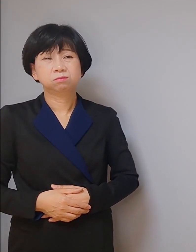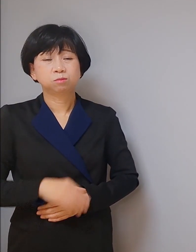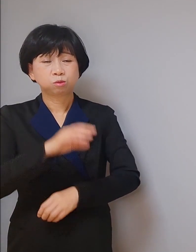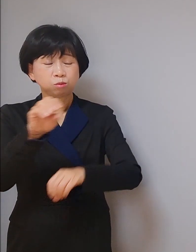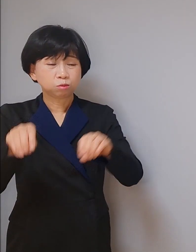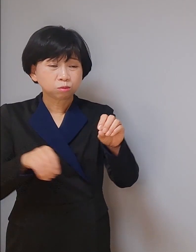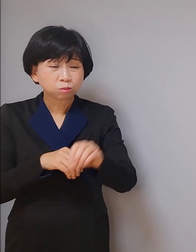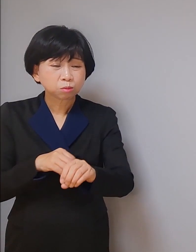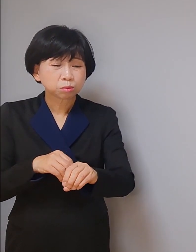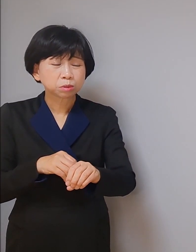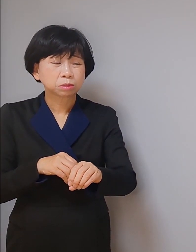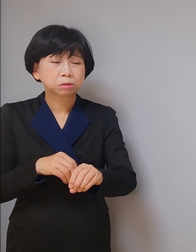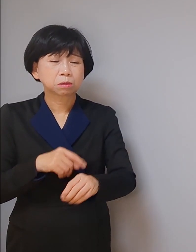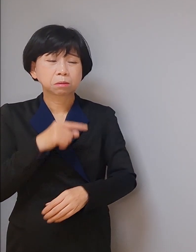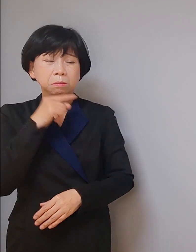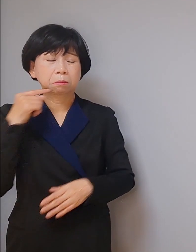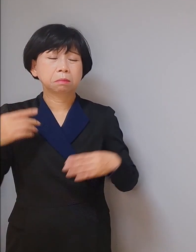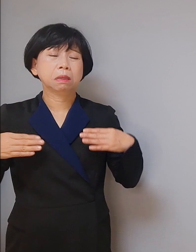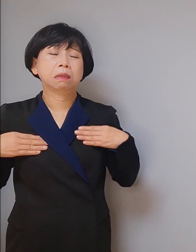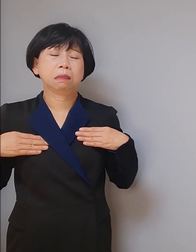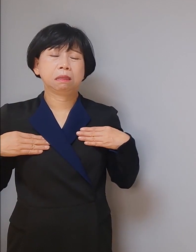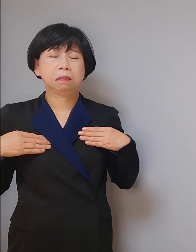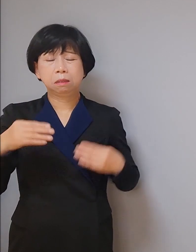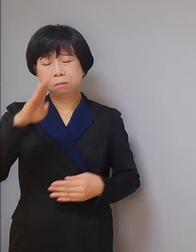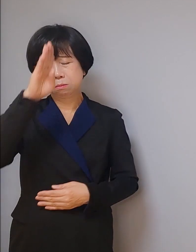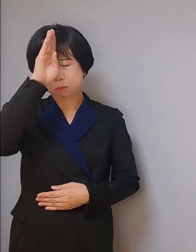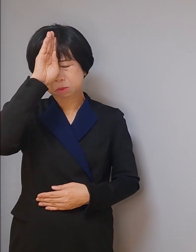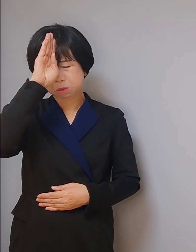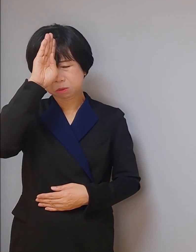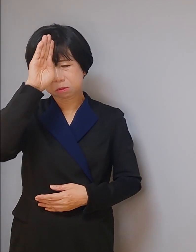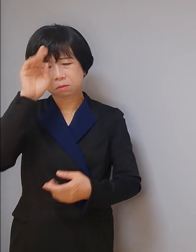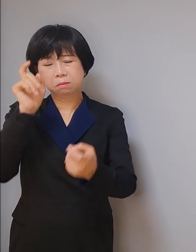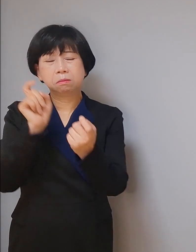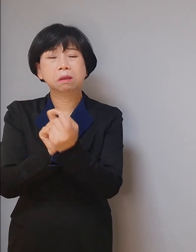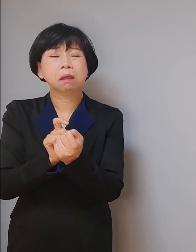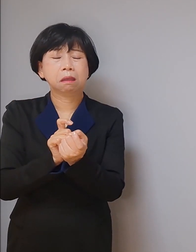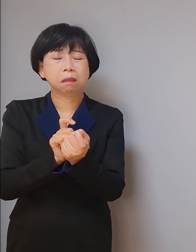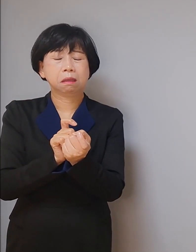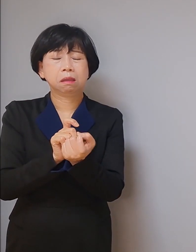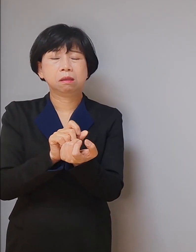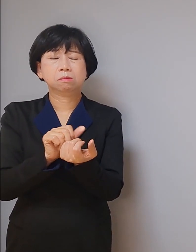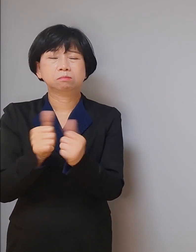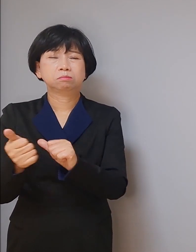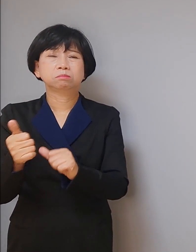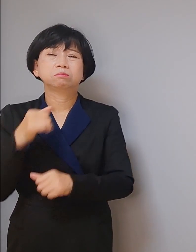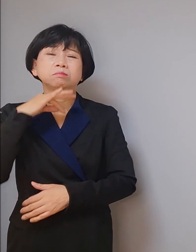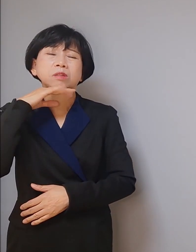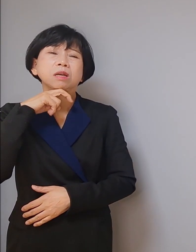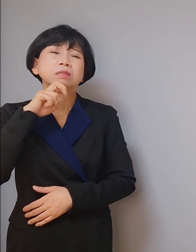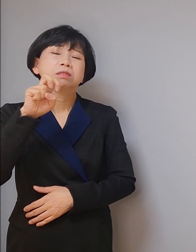오히려 폐결핵이라는 죽음의 병을 주셨습니다. 결국 그는 29세에